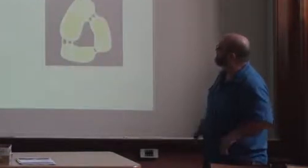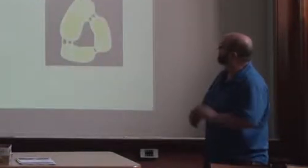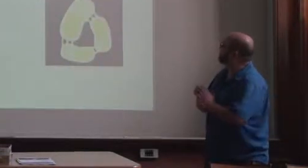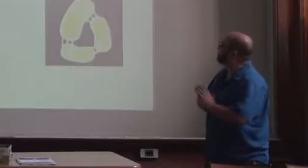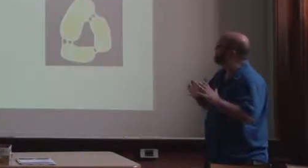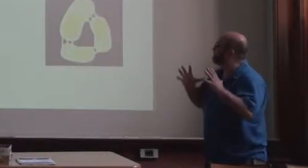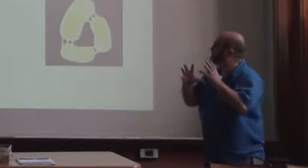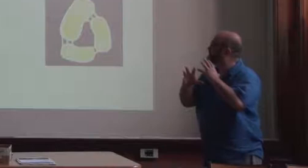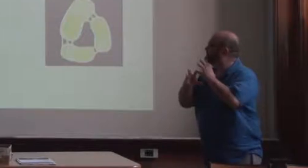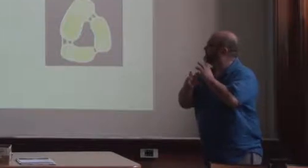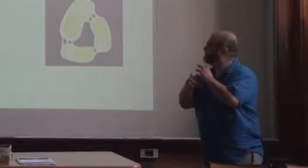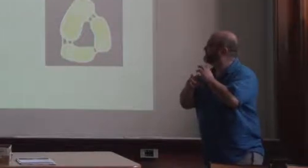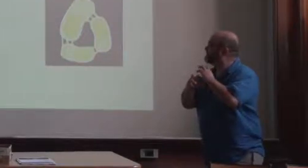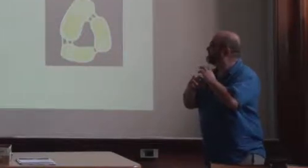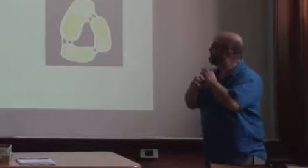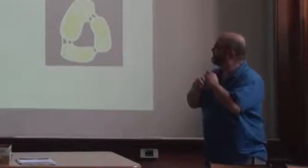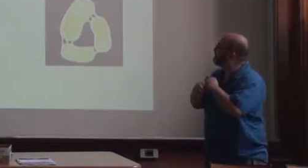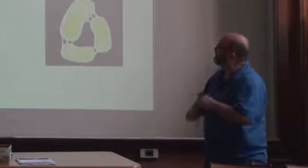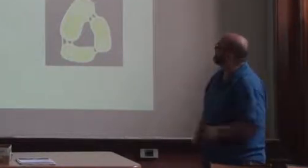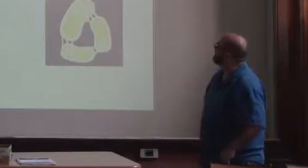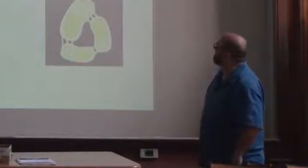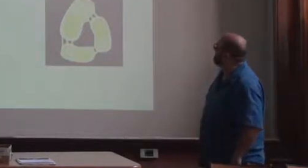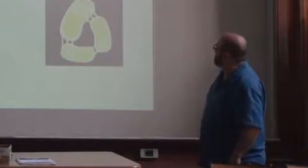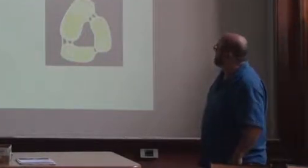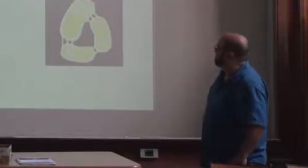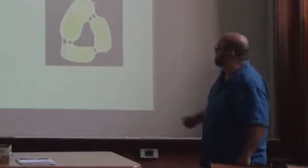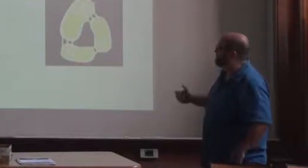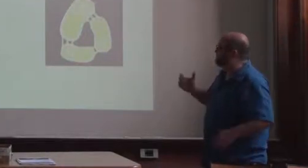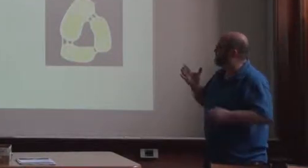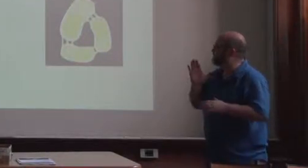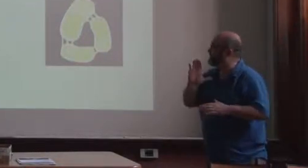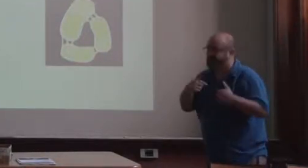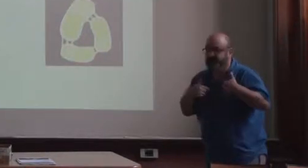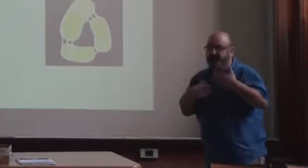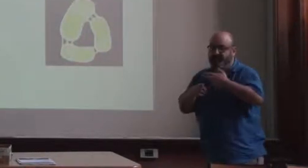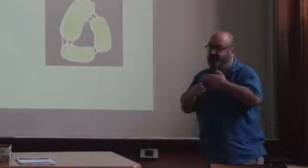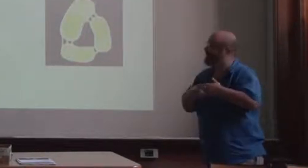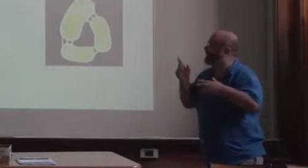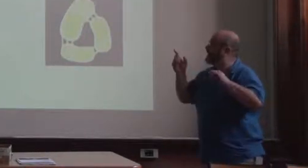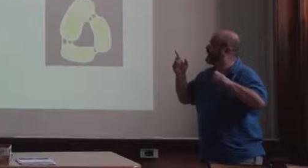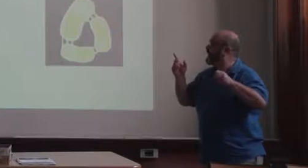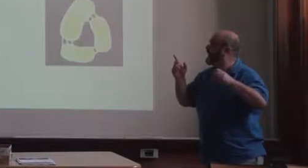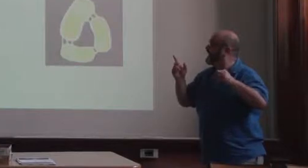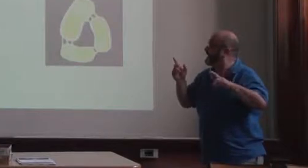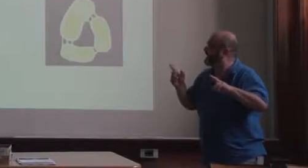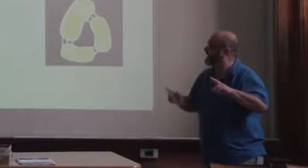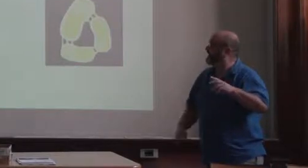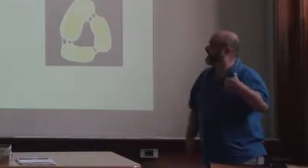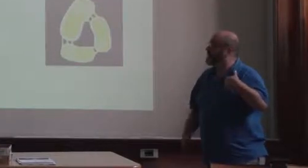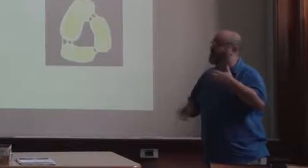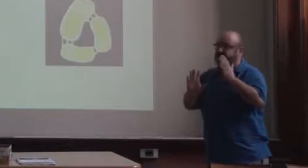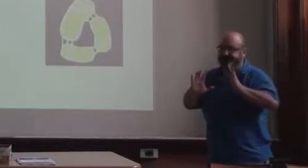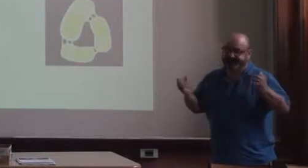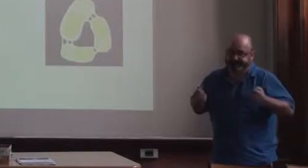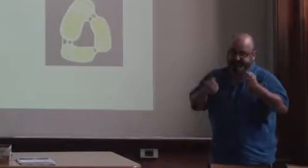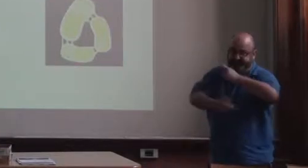Donc une petite ah oui, le projecteur est pas. Donc une petite présentation. Je m'appelle Hugo Herter. Je suis un